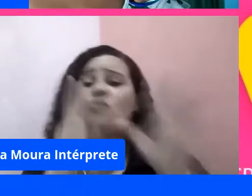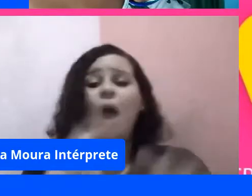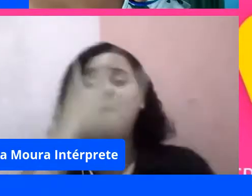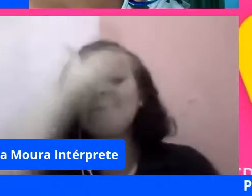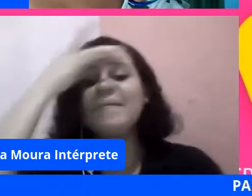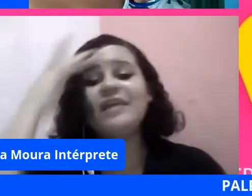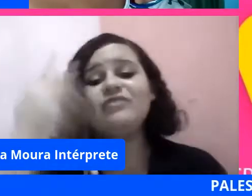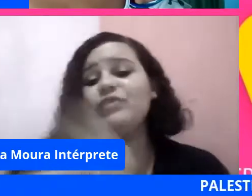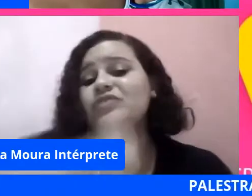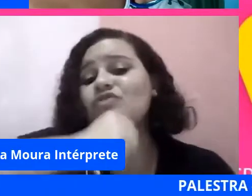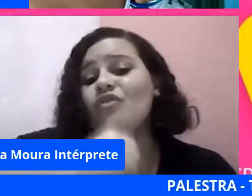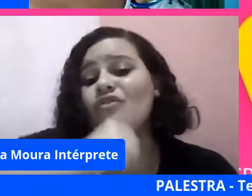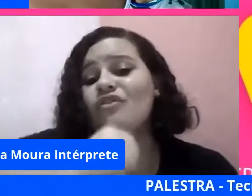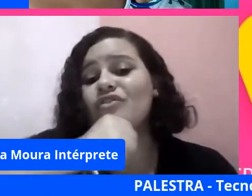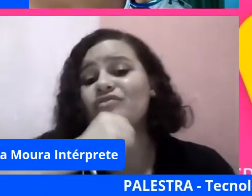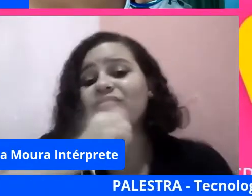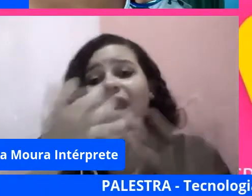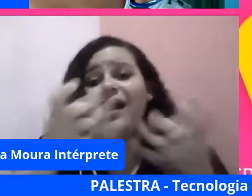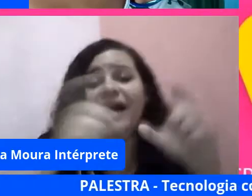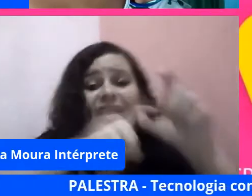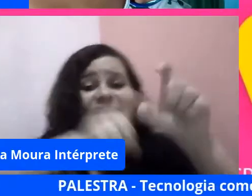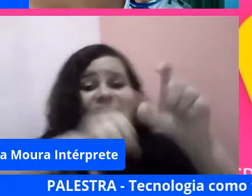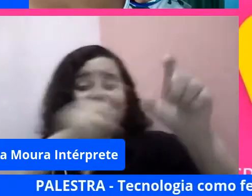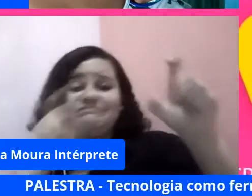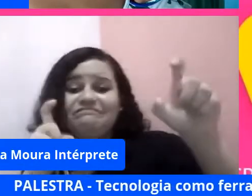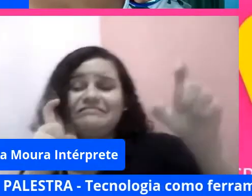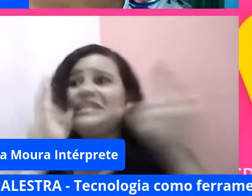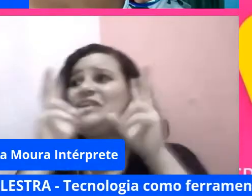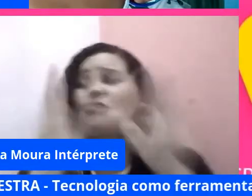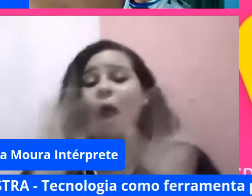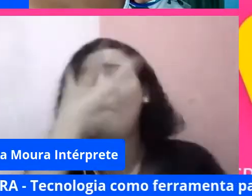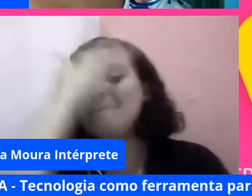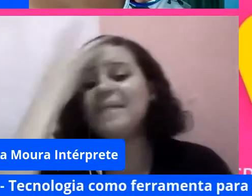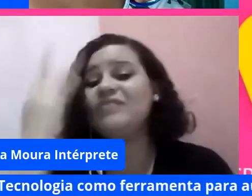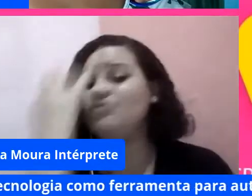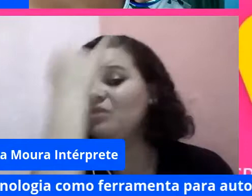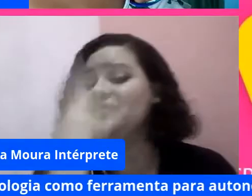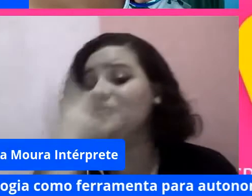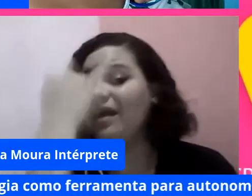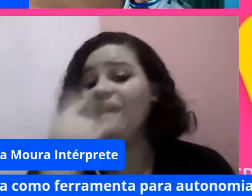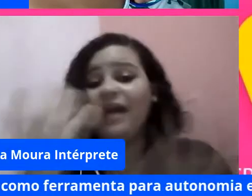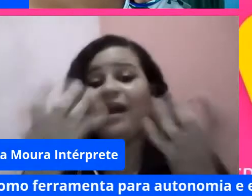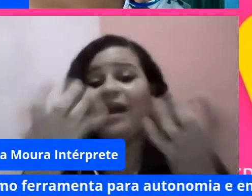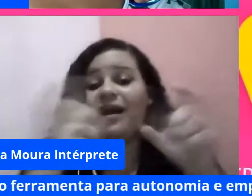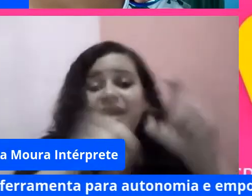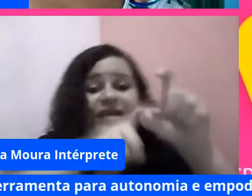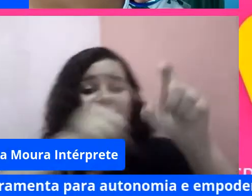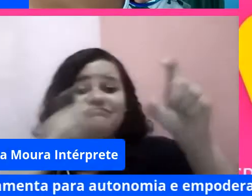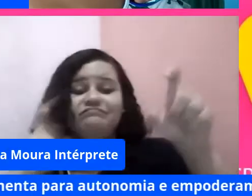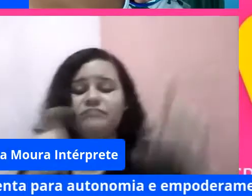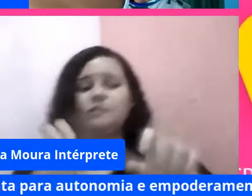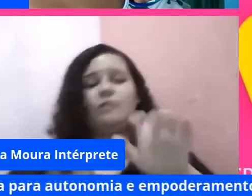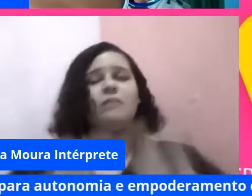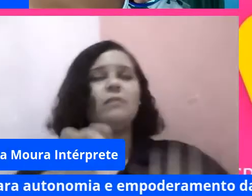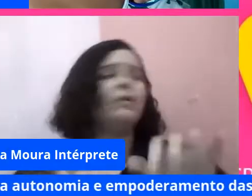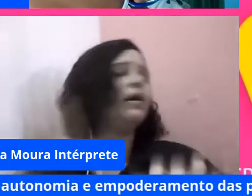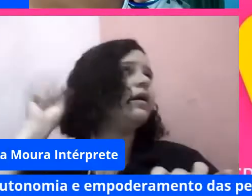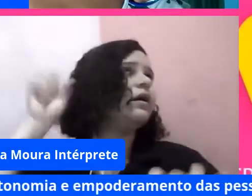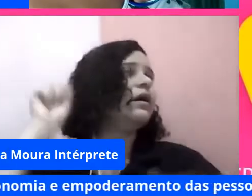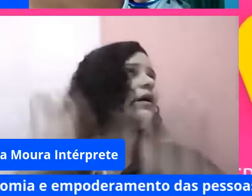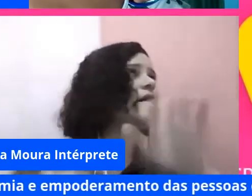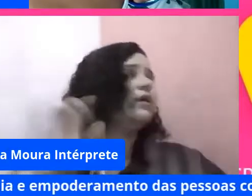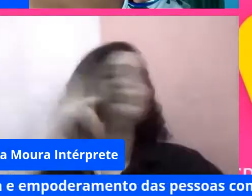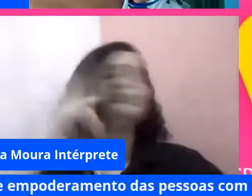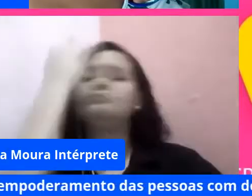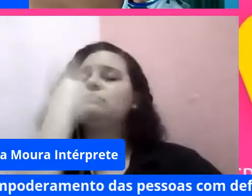pessoas gestantes, pessoas com dificuldade de locomoção, pessoas cegas que hoje utilizam, né, o computador, utilizam o celular, enfim. Tudo isso